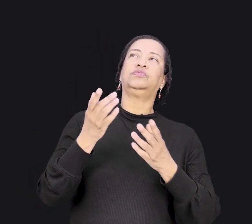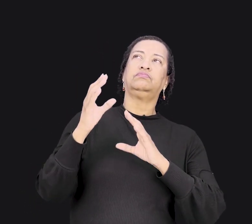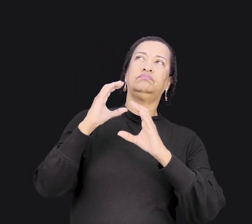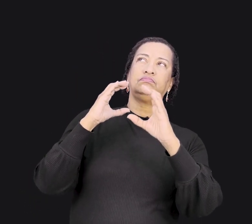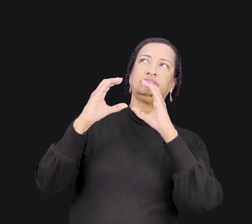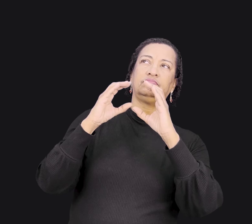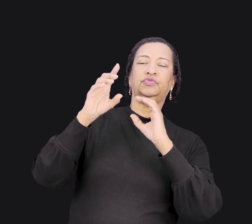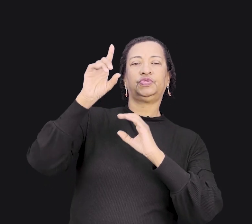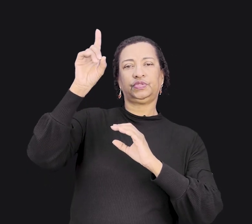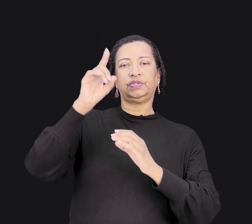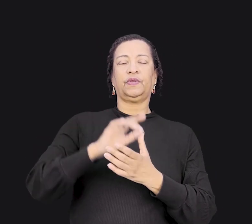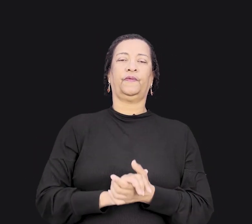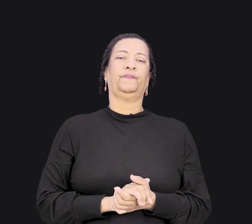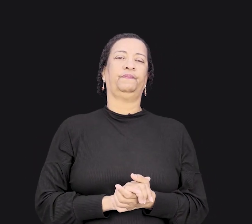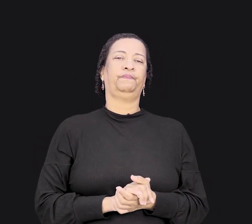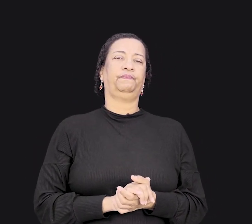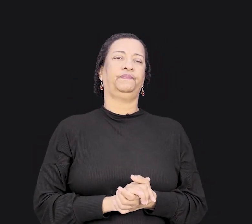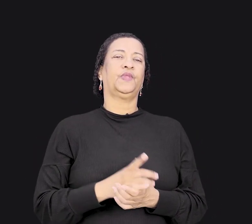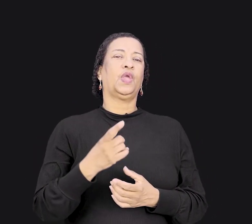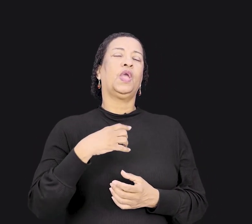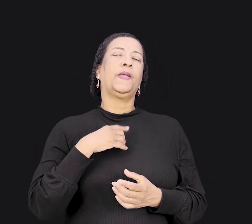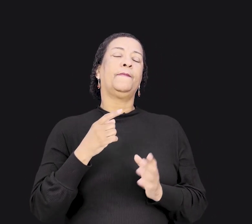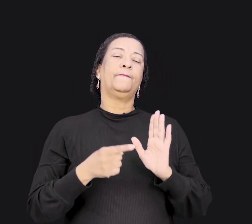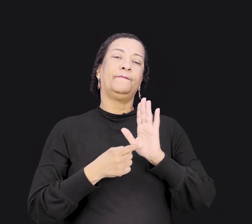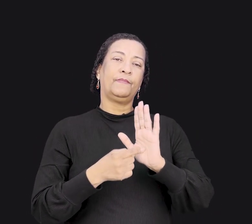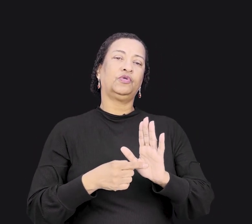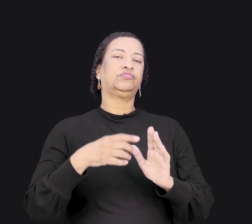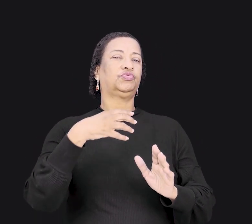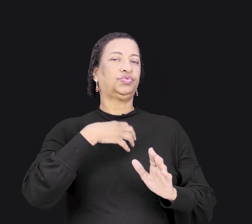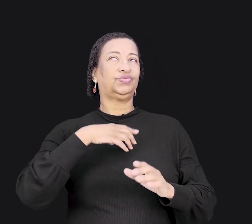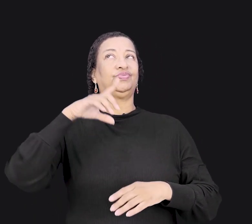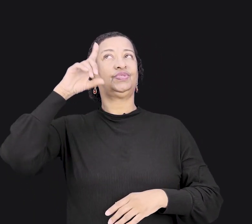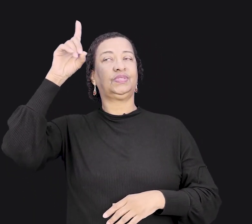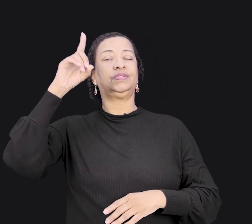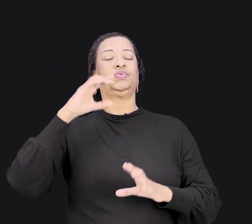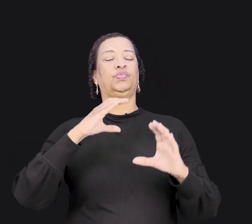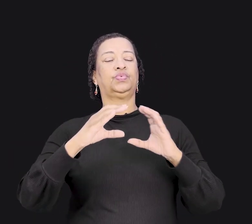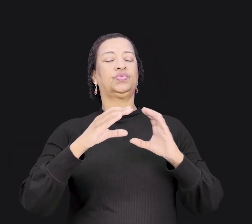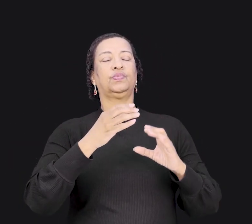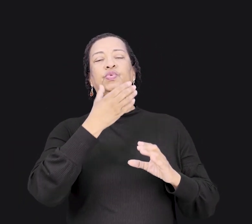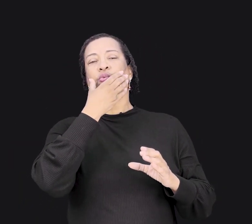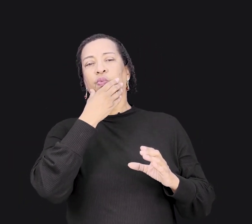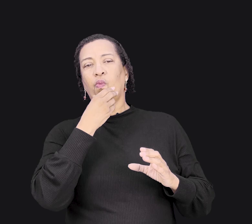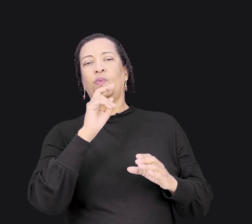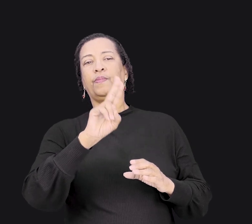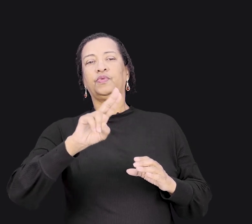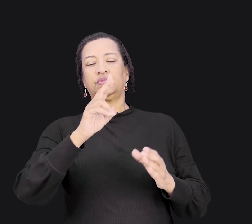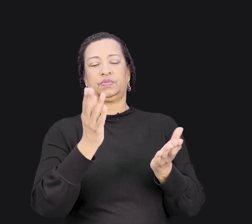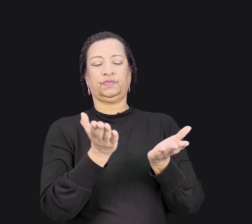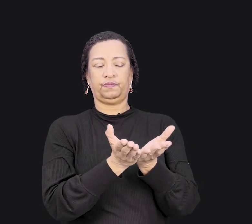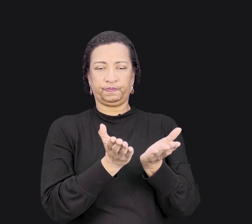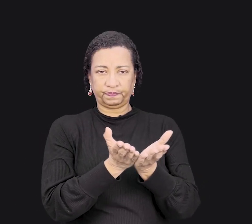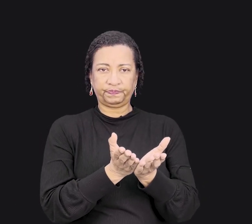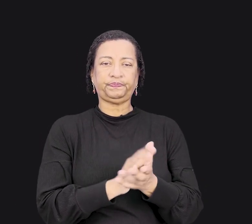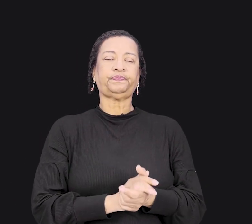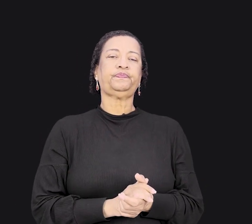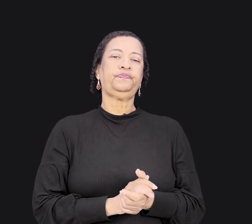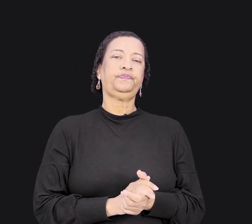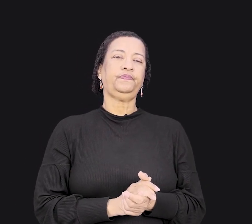que especifica a maneira pela qual Deus se comunica com um homem através da Escritura. Nesse contexto, a Bíblia é tida como sendo